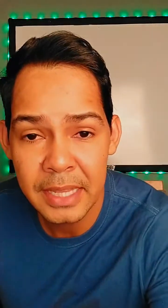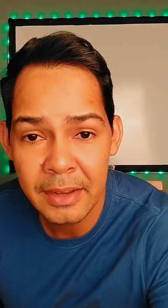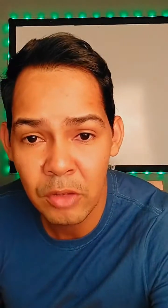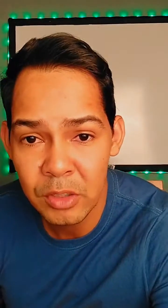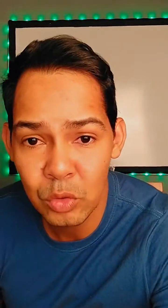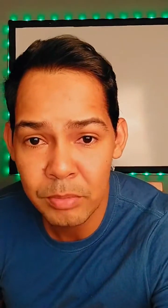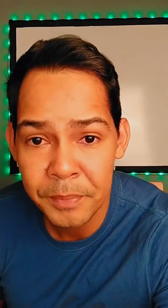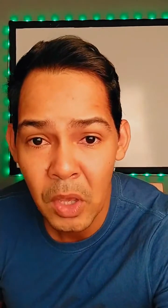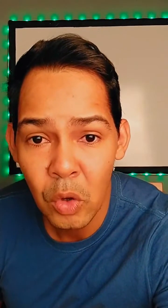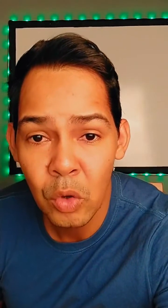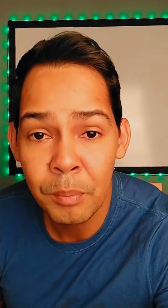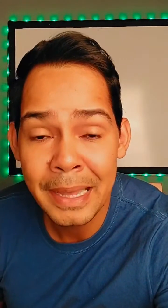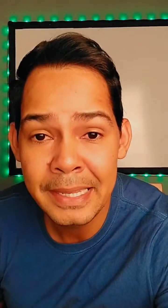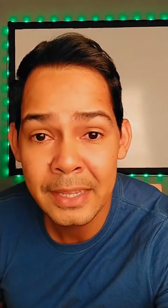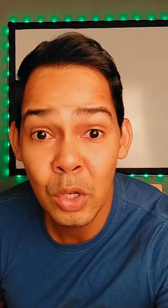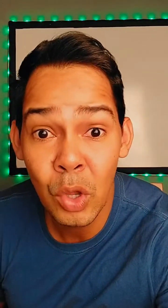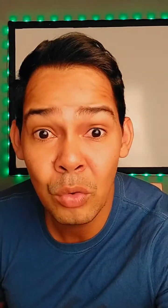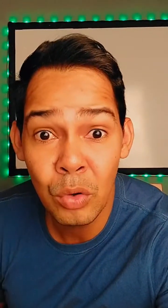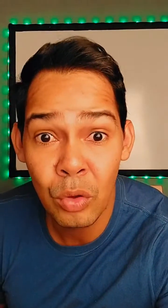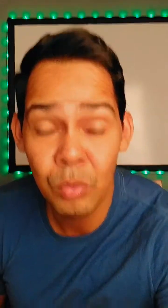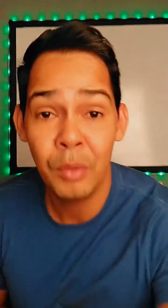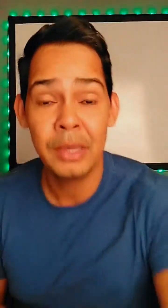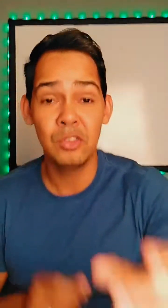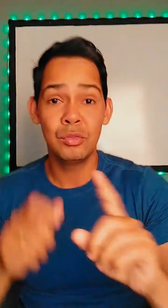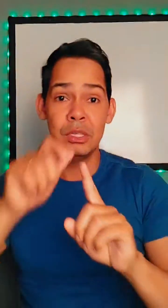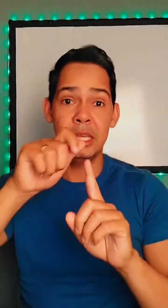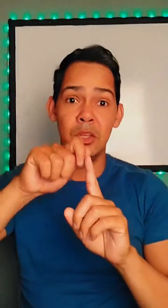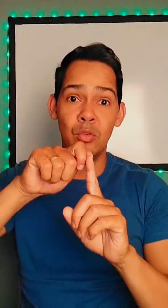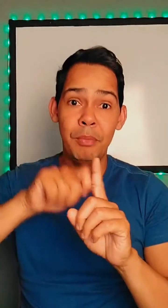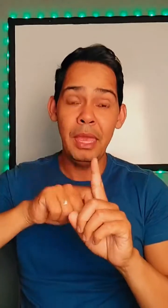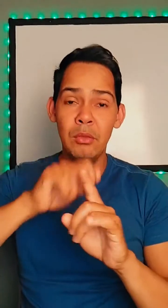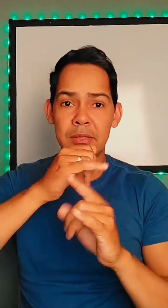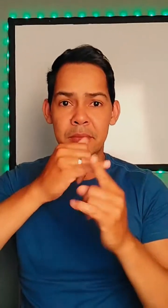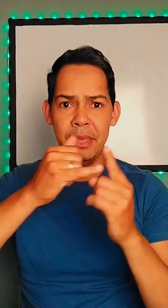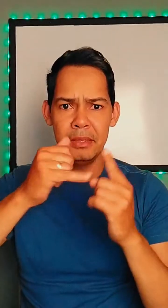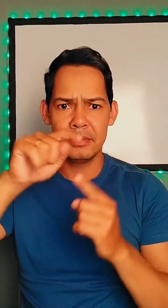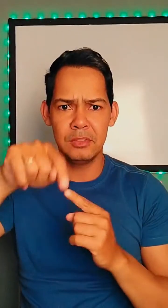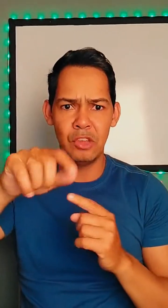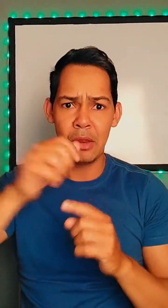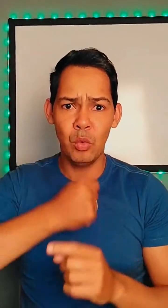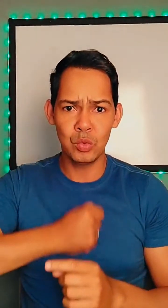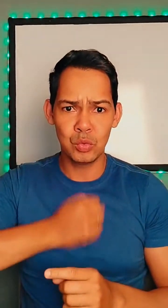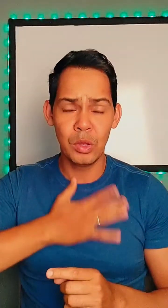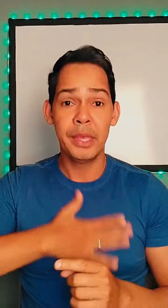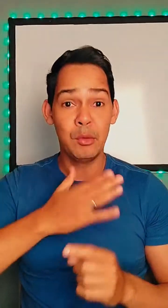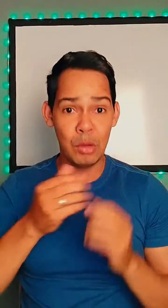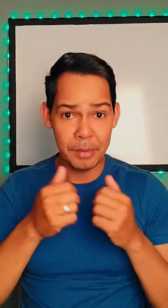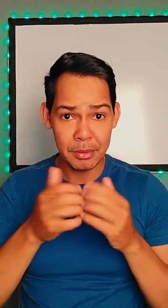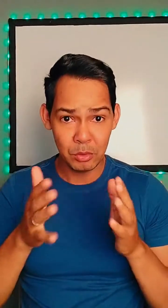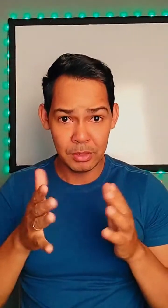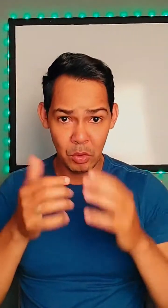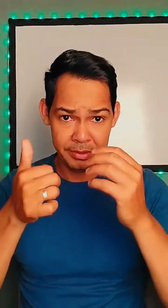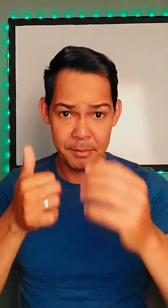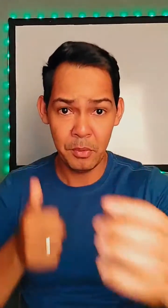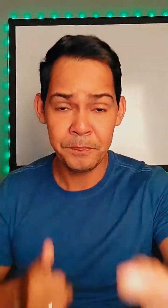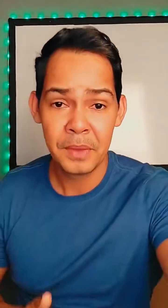nova turma? Maria, logo, eu acredito que no meio desse mês de agosto, eu vou abrir uma turma nova, tá bom?